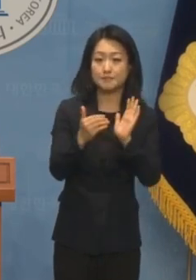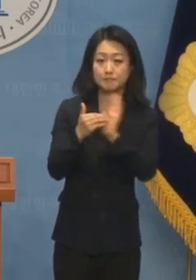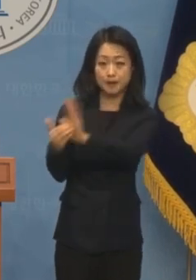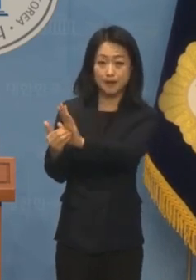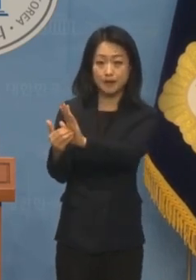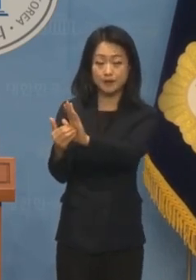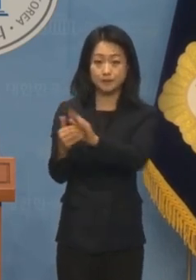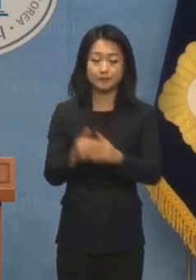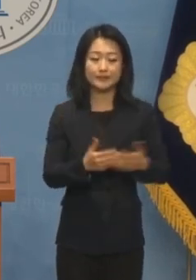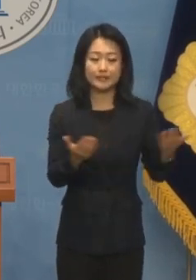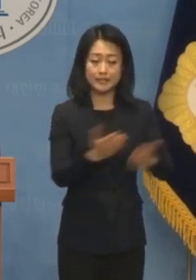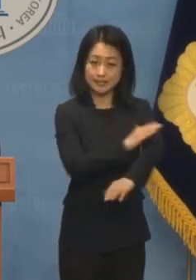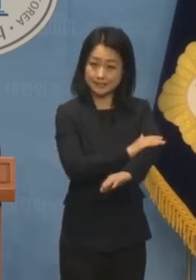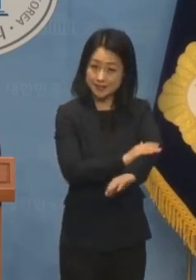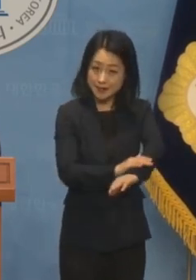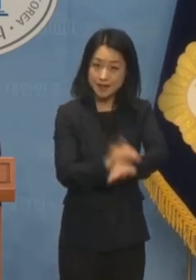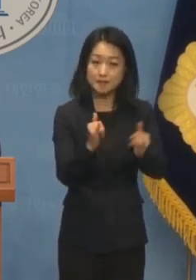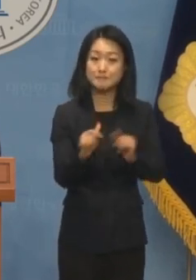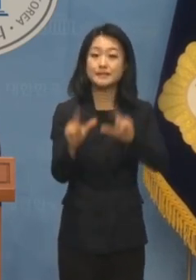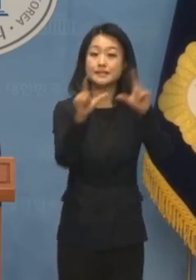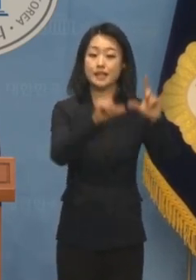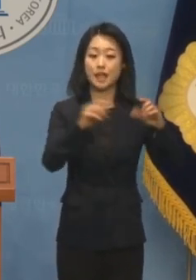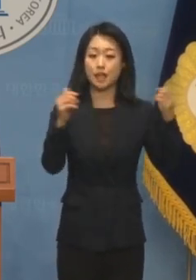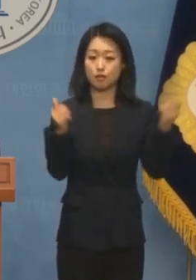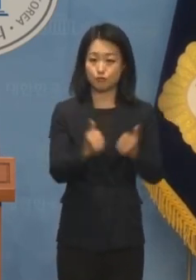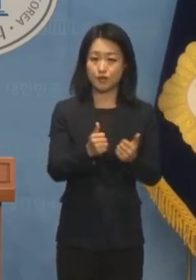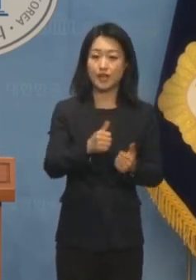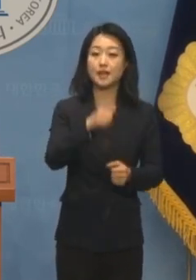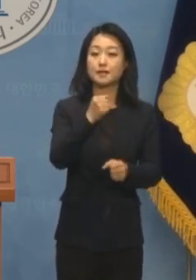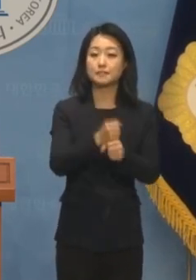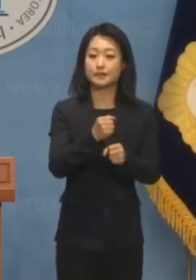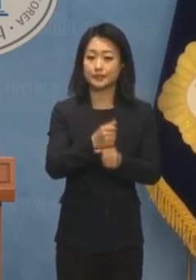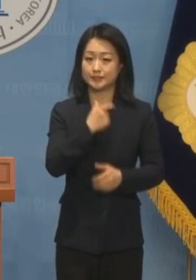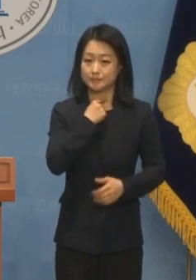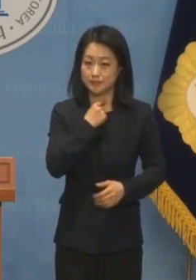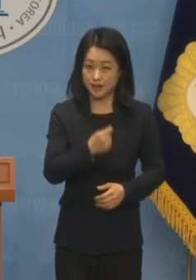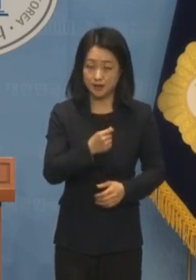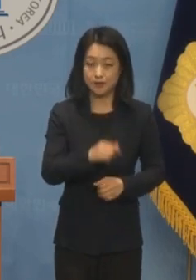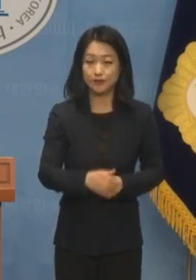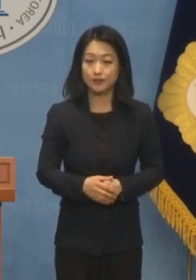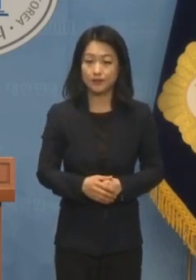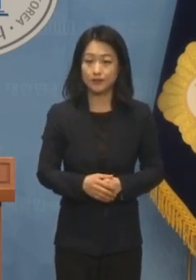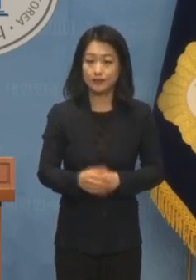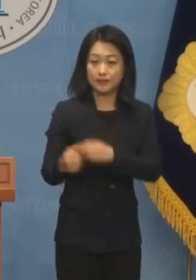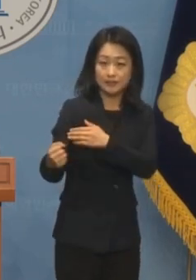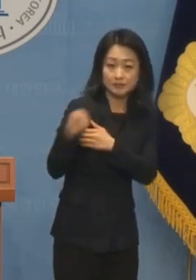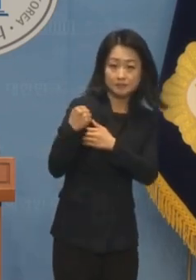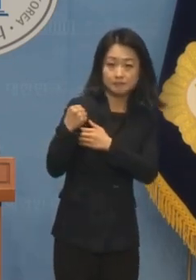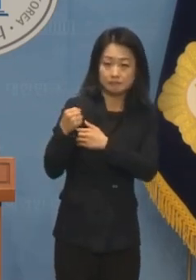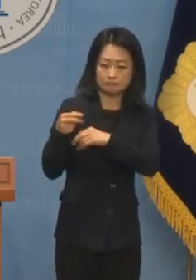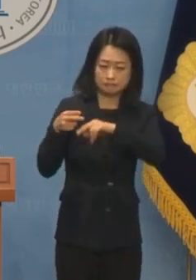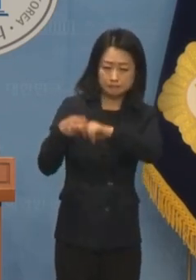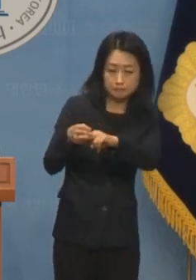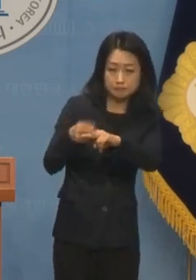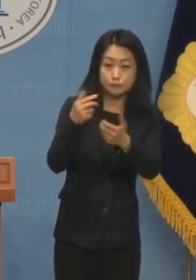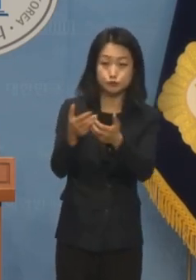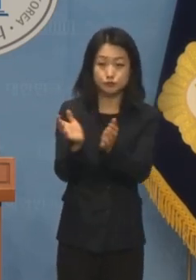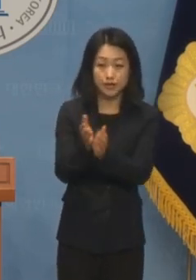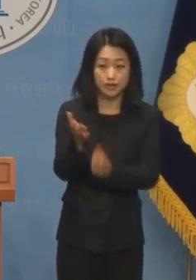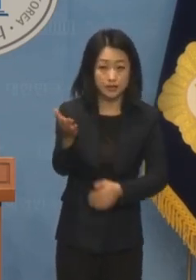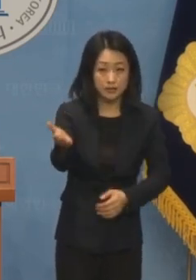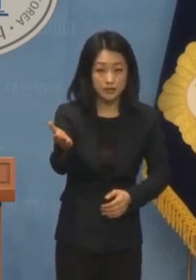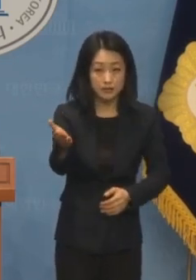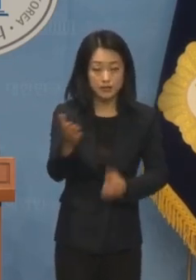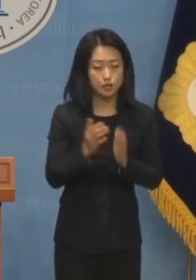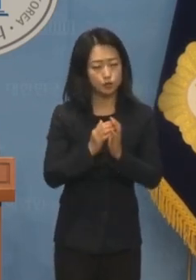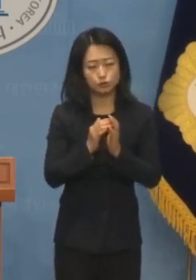일하는 국회 민생 국회를 만들어 갈 것입니다 힘대로 무조건 밀어붙이는 민주당은